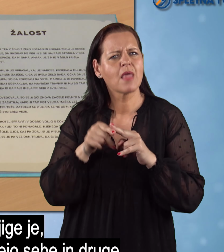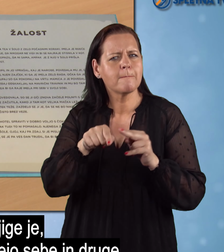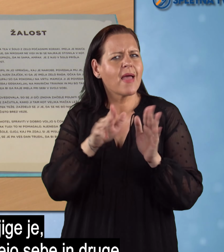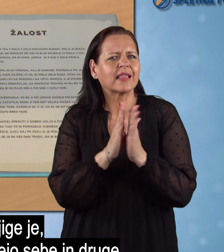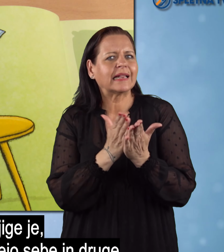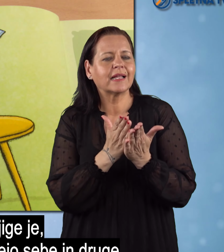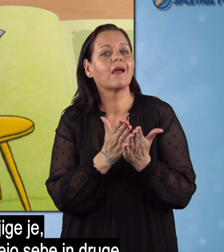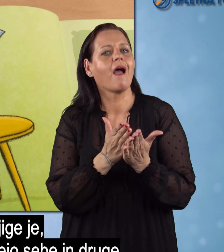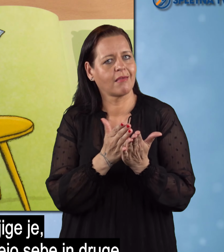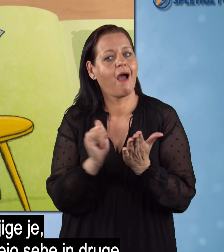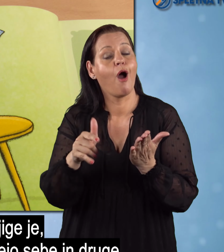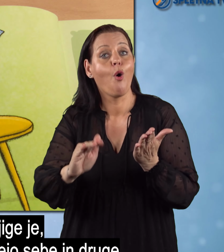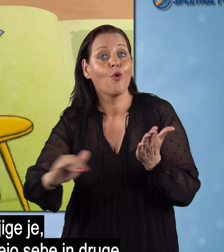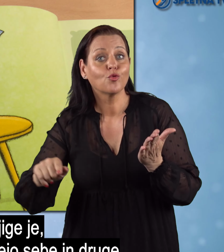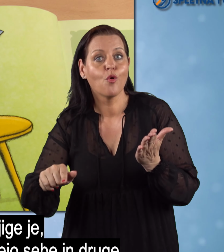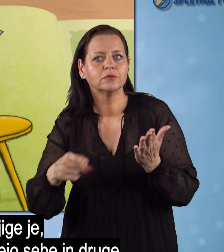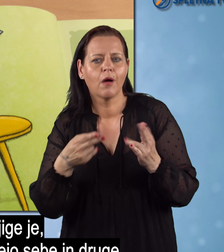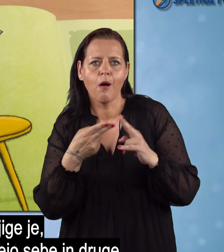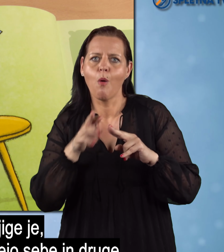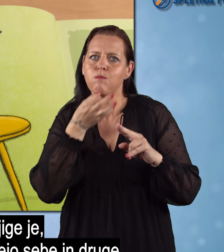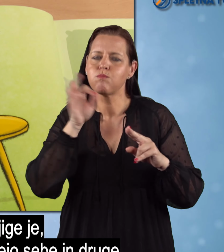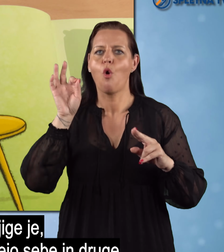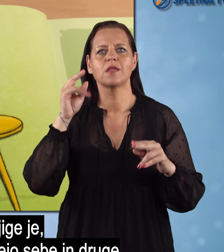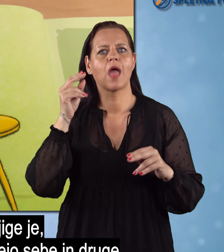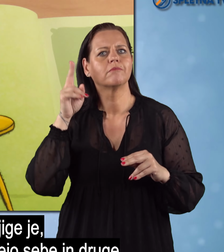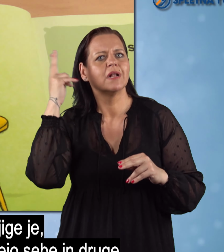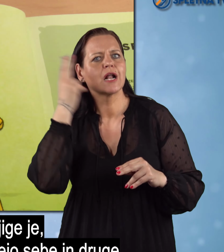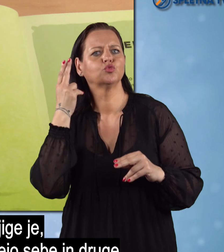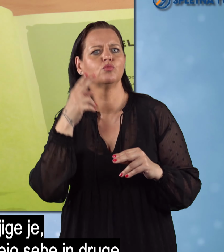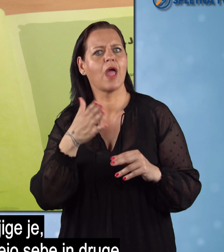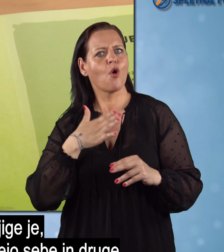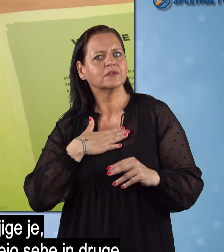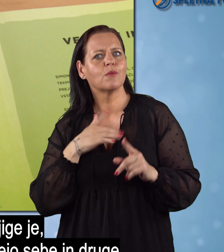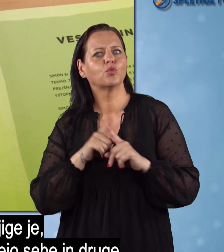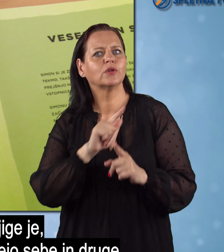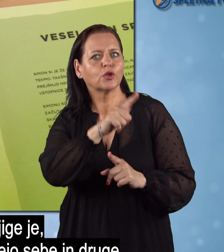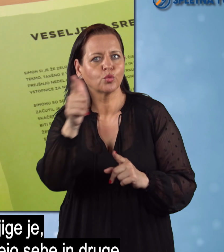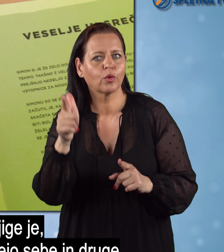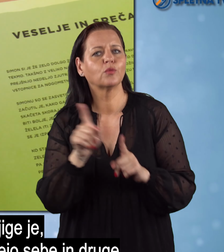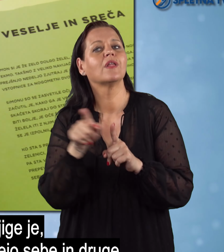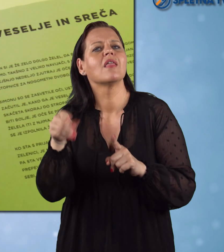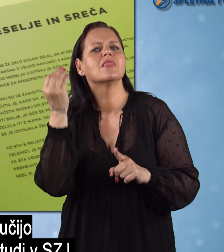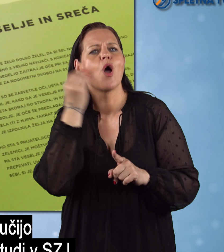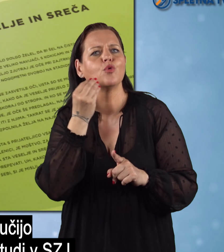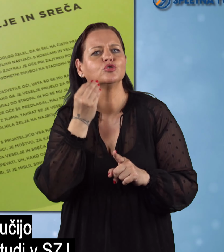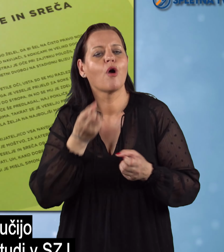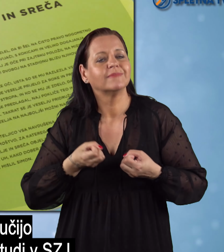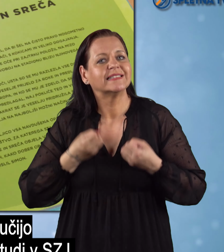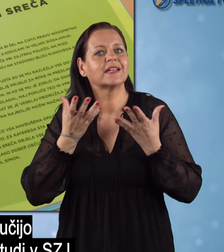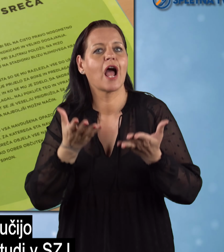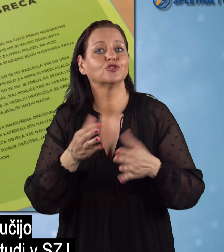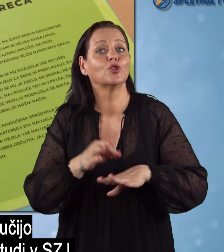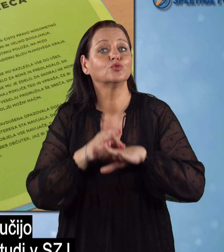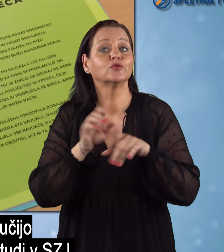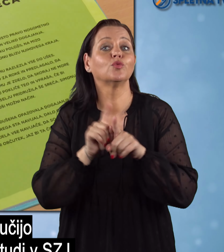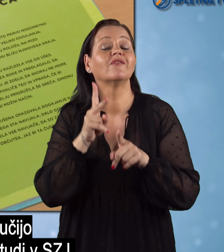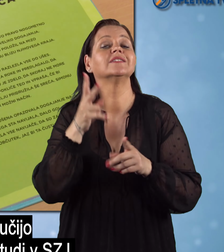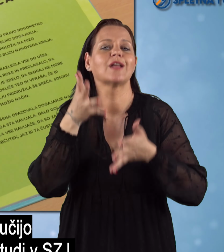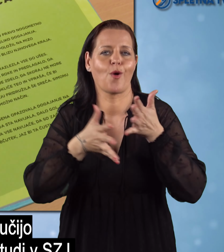Namen knjige je, da otroci bolje razumejo sebe in druge, ter se naučijo izražati čustva tudi